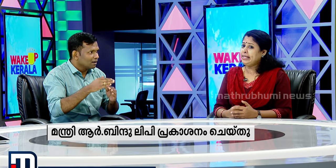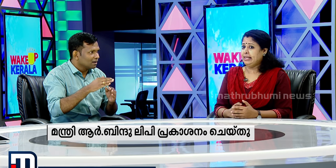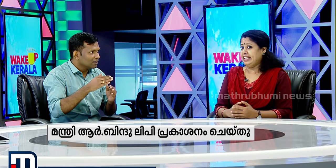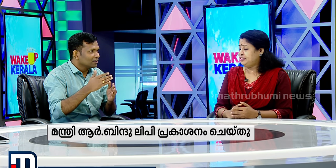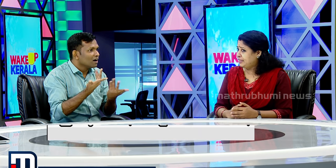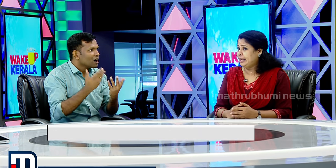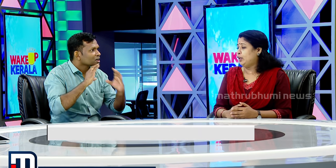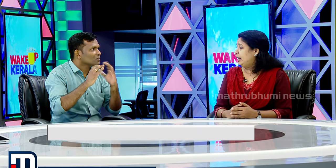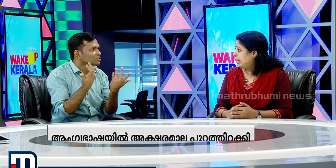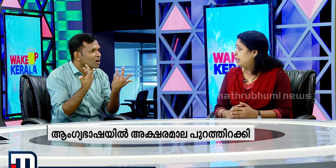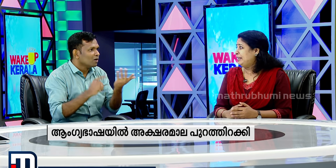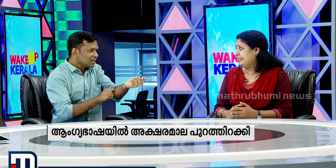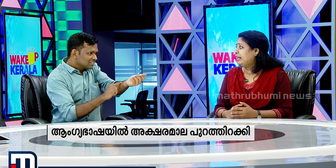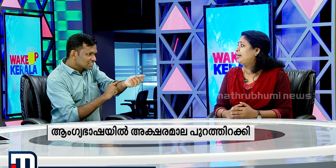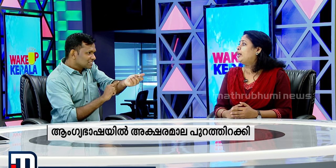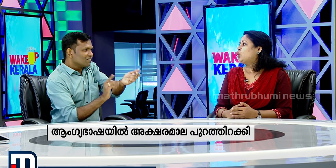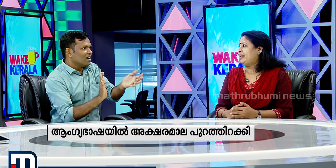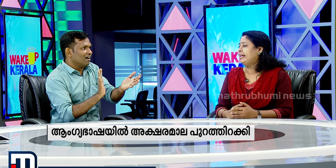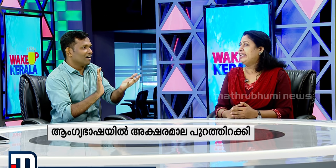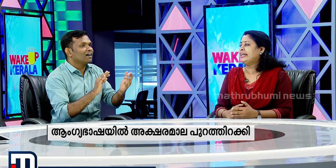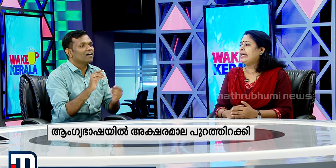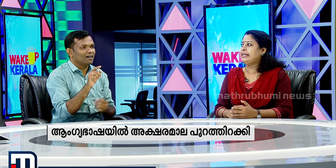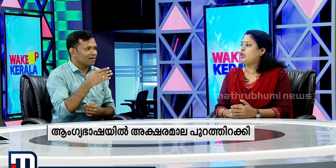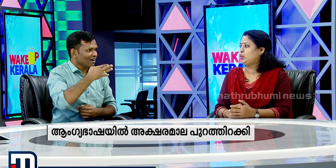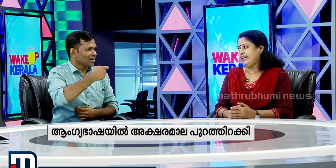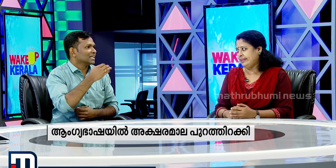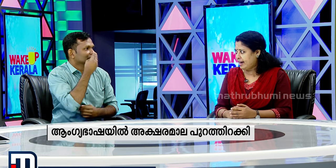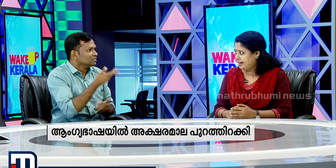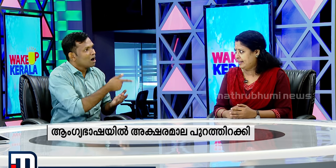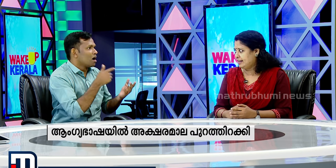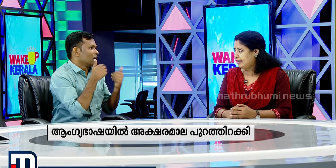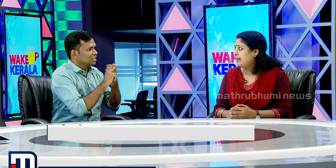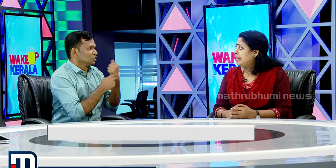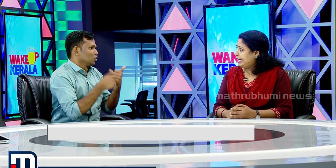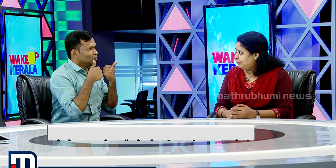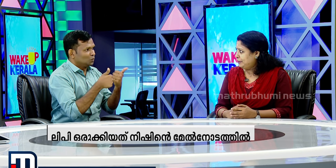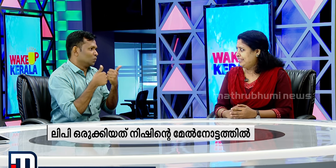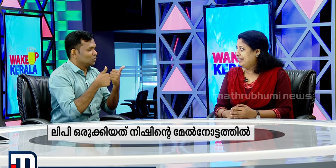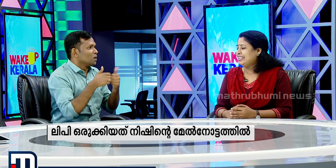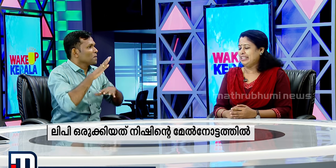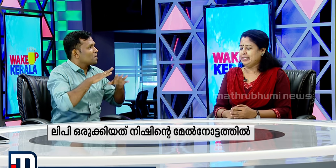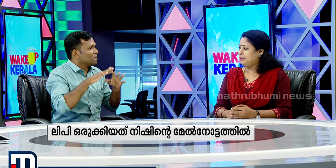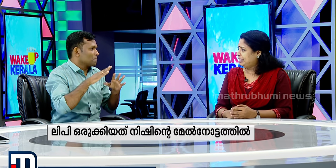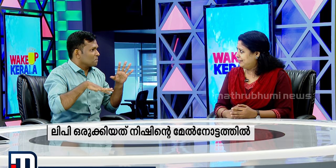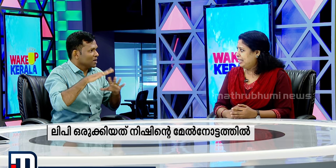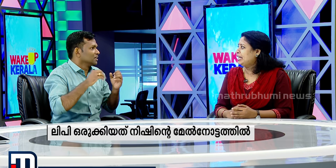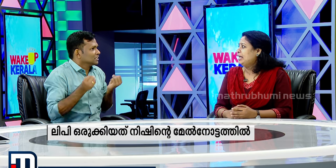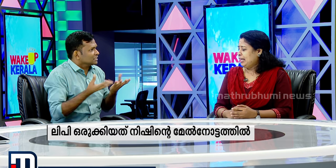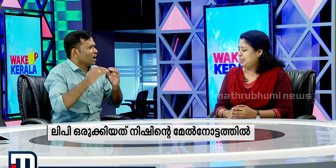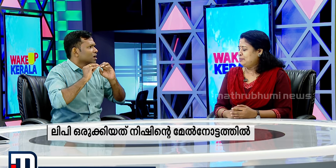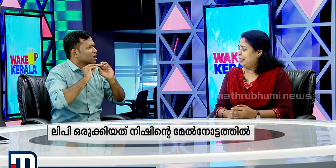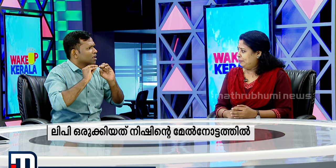അപ്പം കുട്ടികൾ ഡെഫായിട്ടുള്ള ബധിരരായിട്ടുള്ള കുട്ടികളെ ഇങ്ങനെ കയ്യിലൊന്നും എഴുതി കാണിക്കാതെ എളുപ്പത്തിന് നമുക്ക്